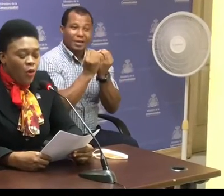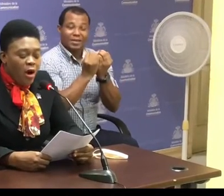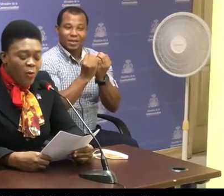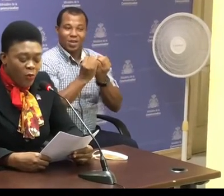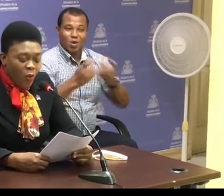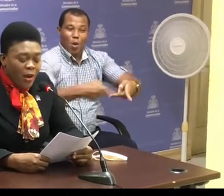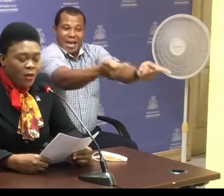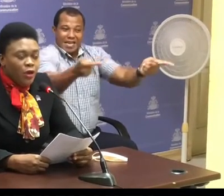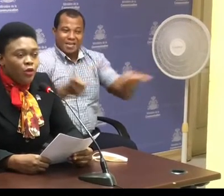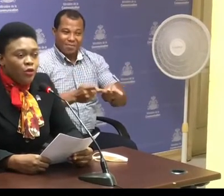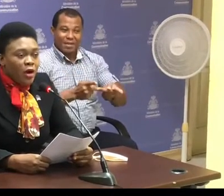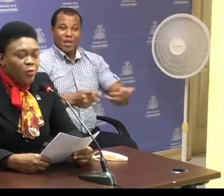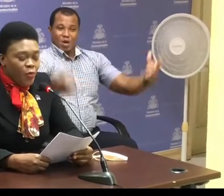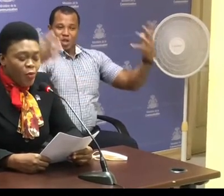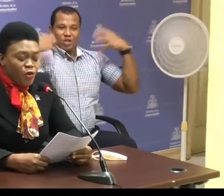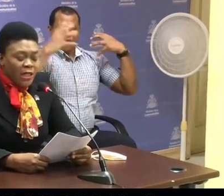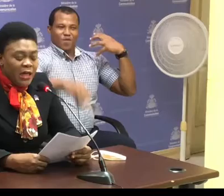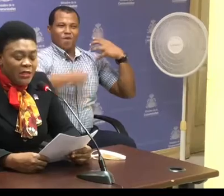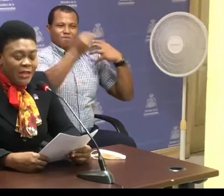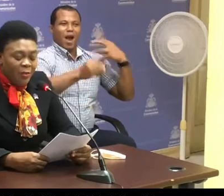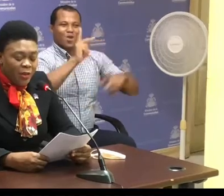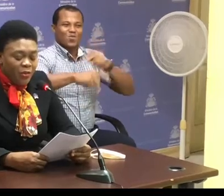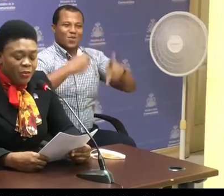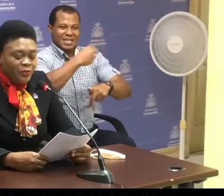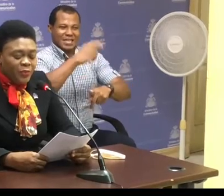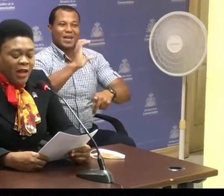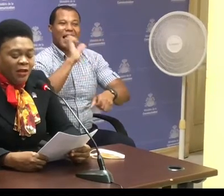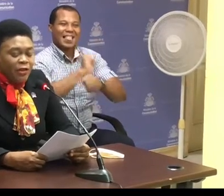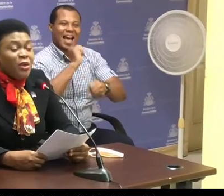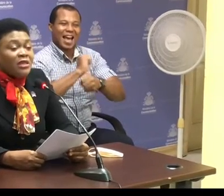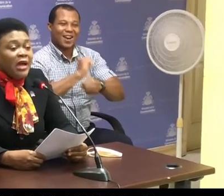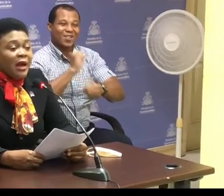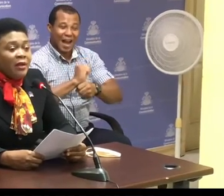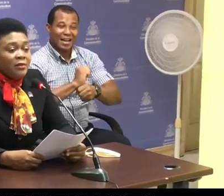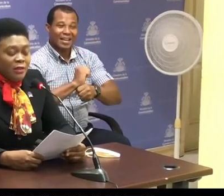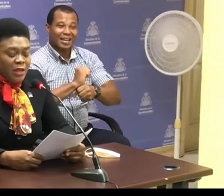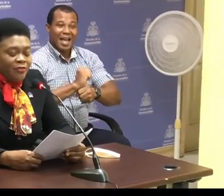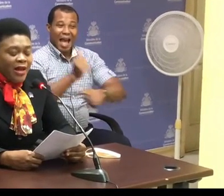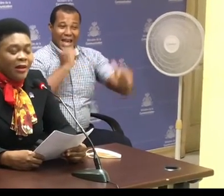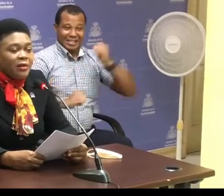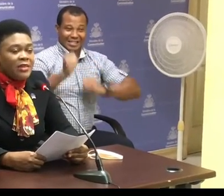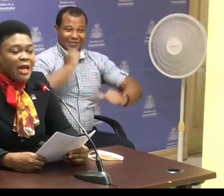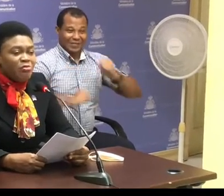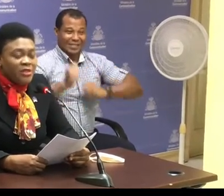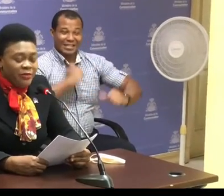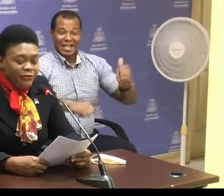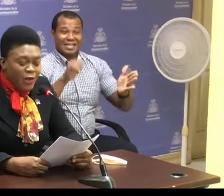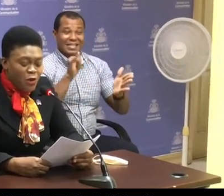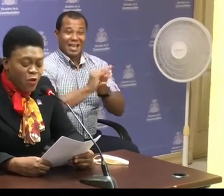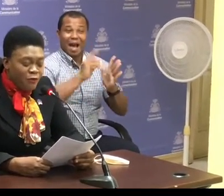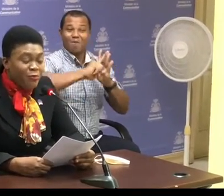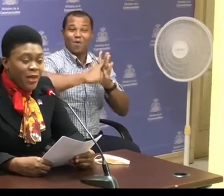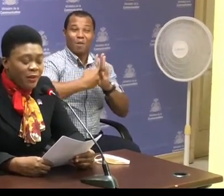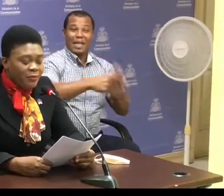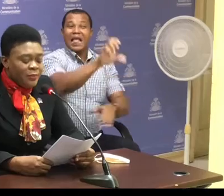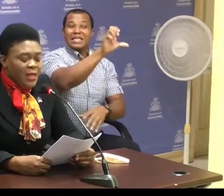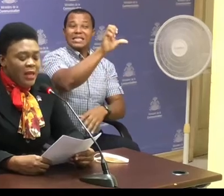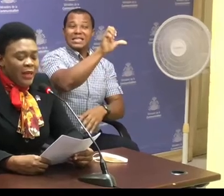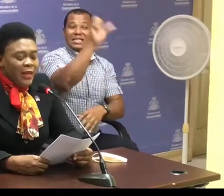salon emploi donc pour les gens qui sont handicapés. Événement ça, nous avons fait samedi 29